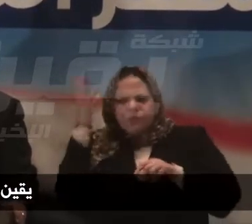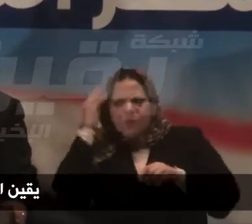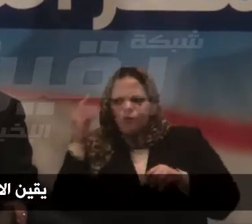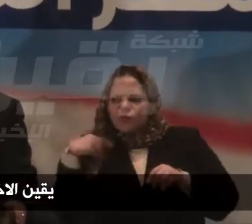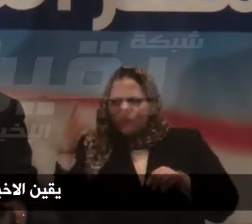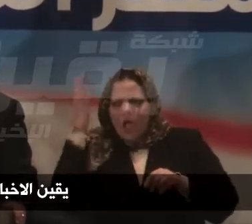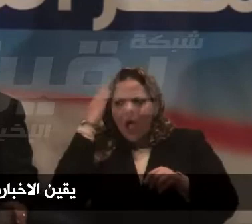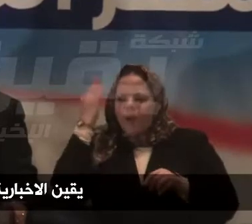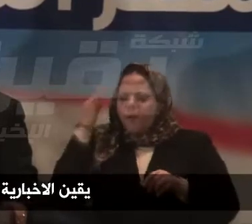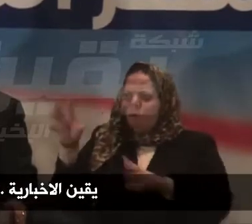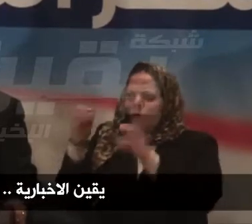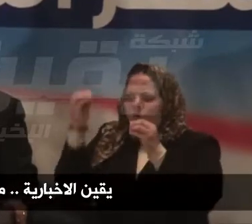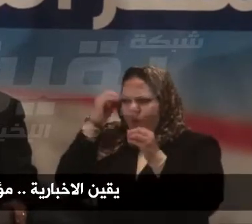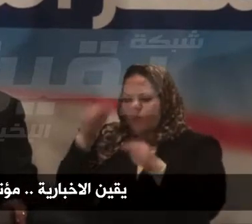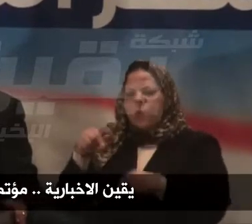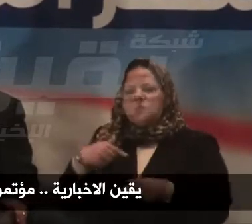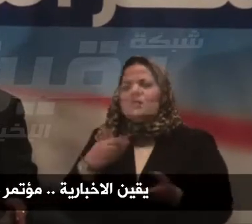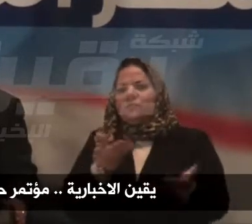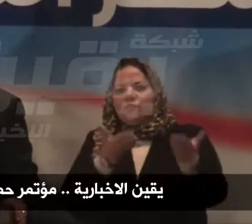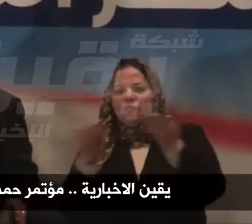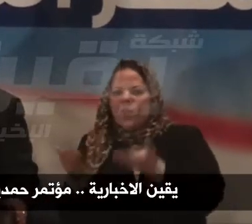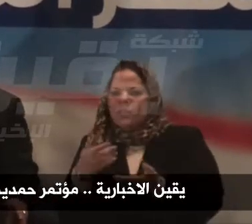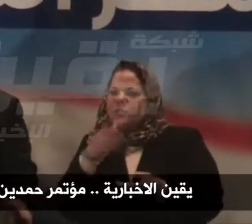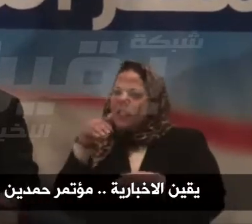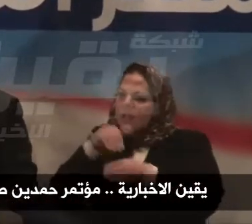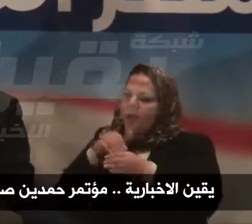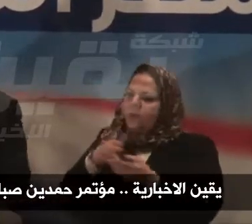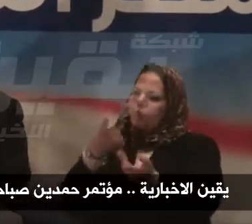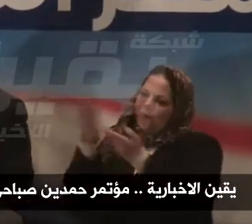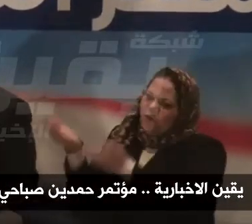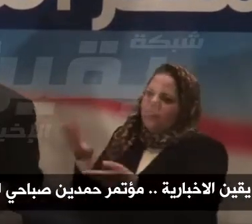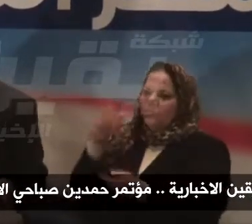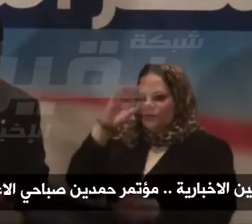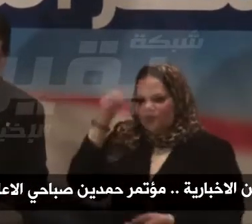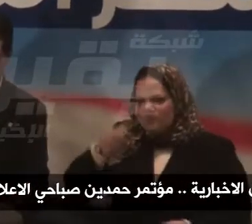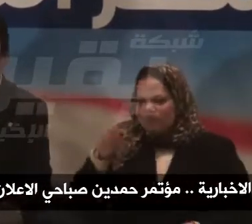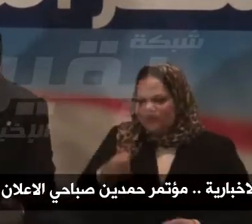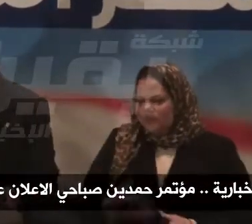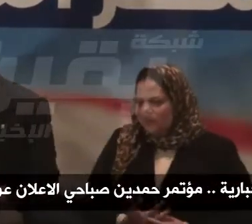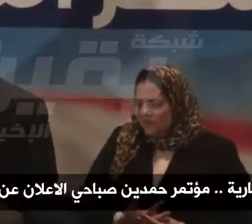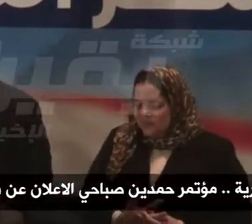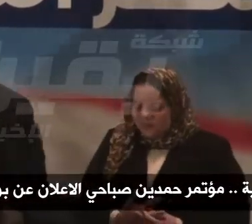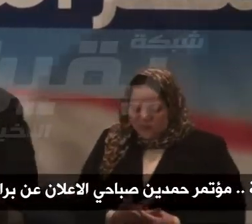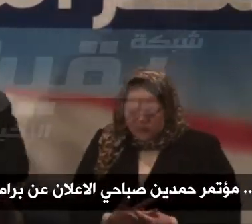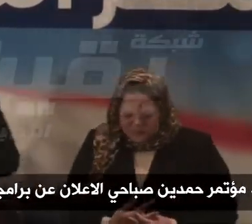وبدعوكم انكم تصوتوا للاستاذ حمدي. متشكر جدا.